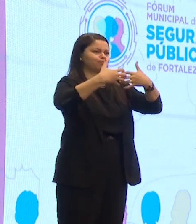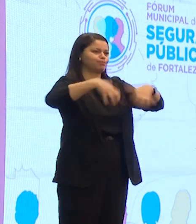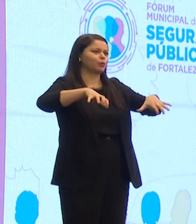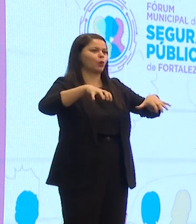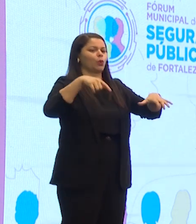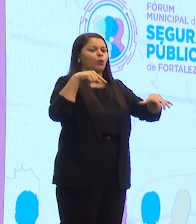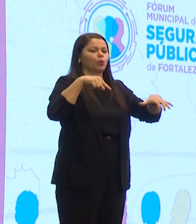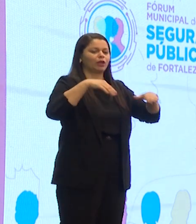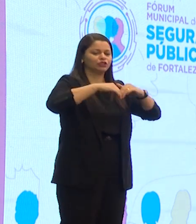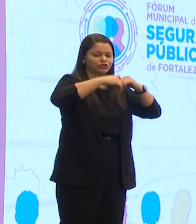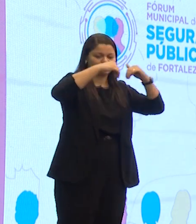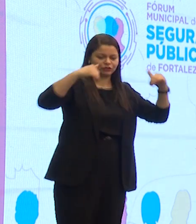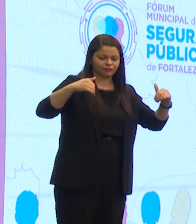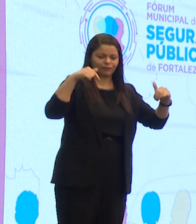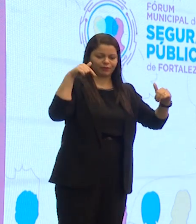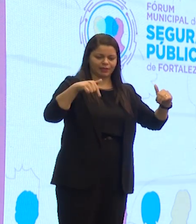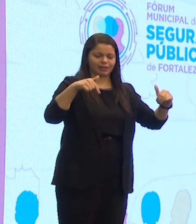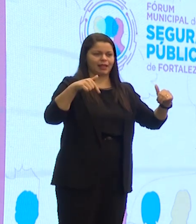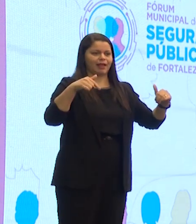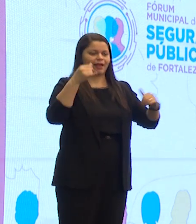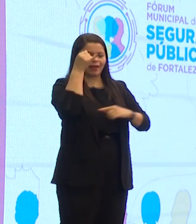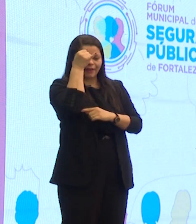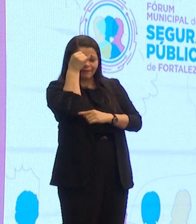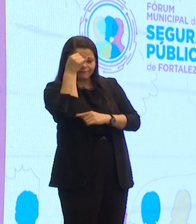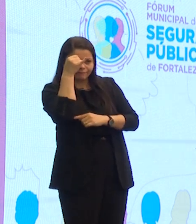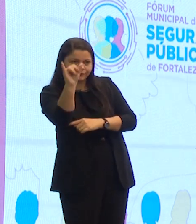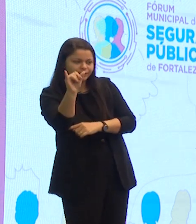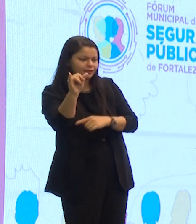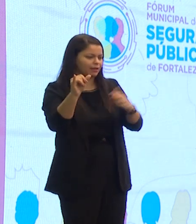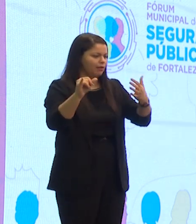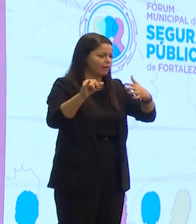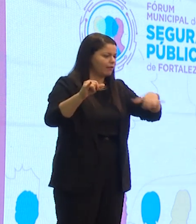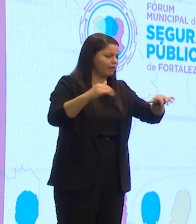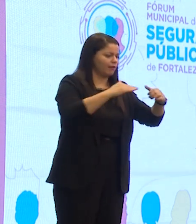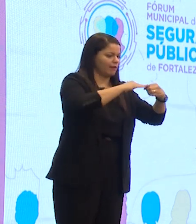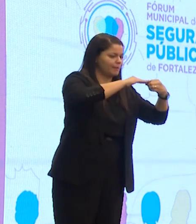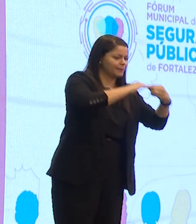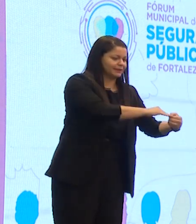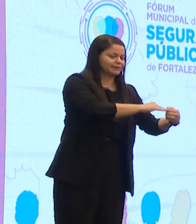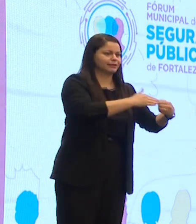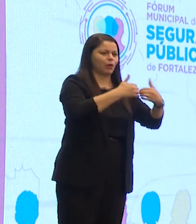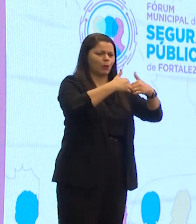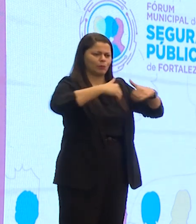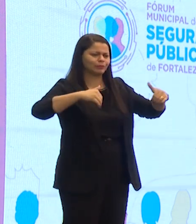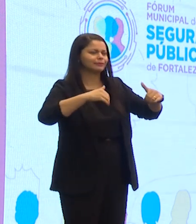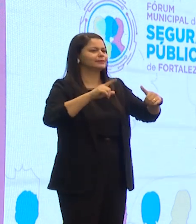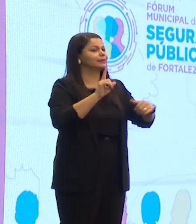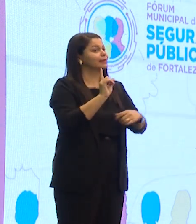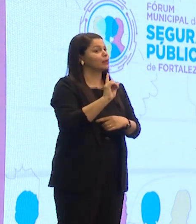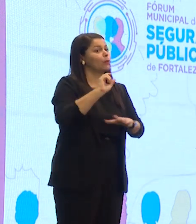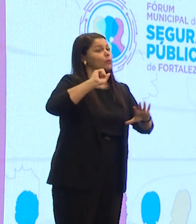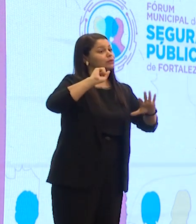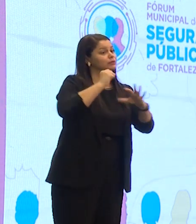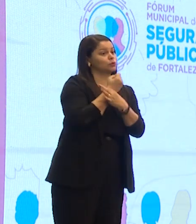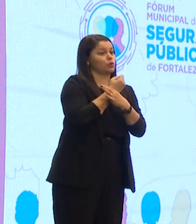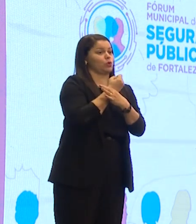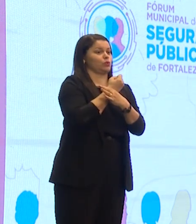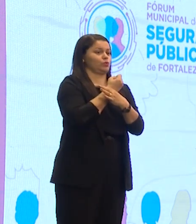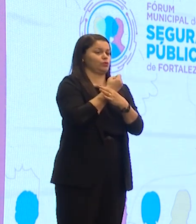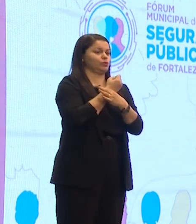prevenção e repressão. Sem extremismos. Segurança